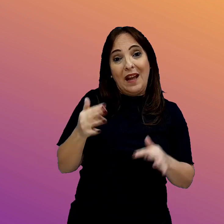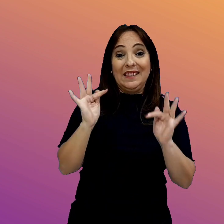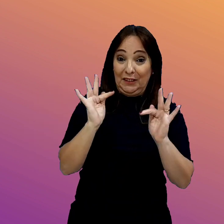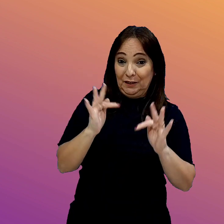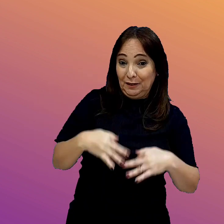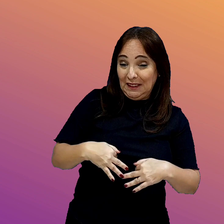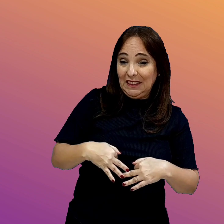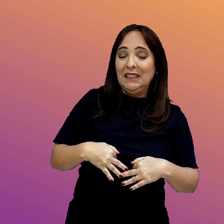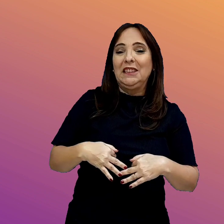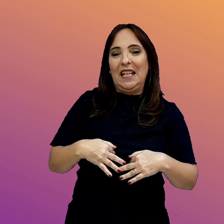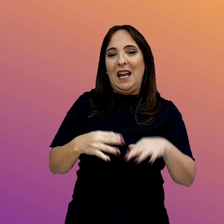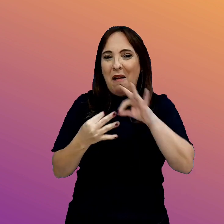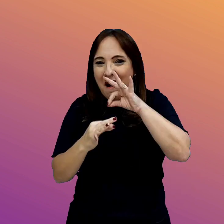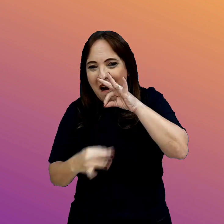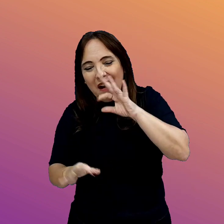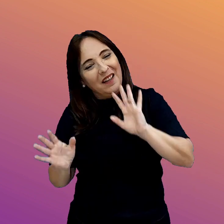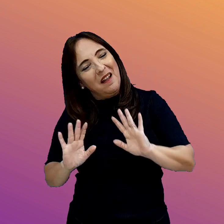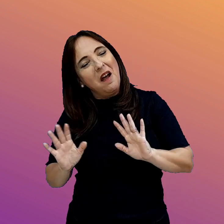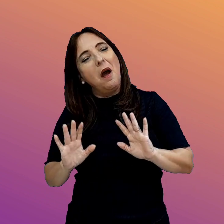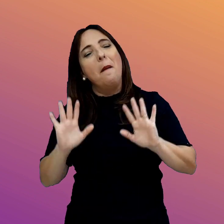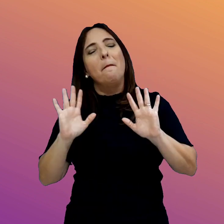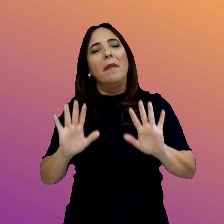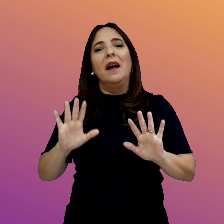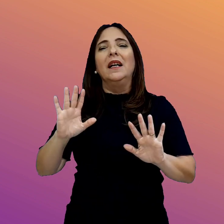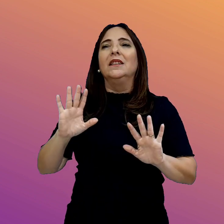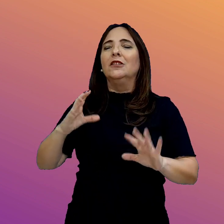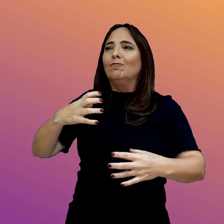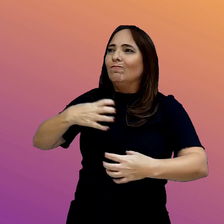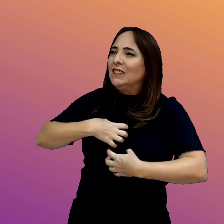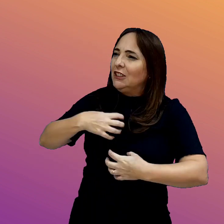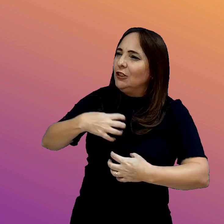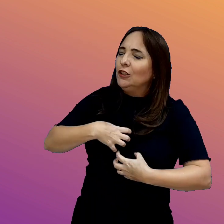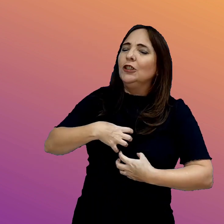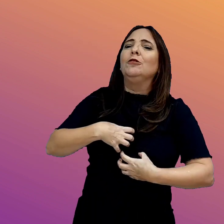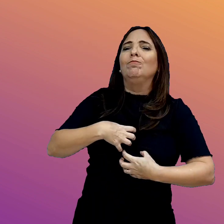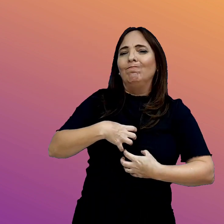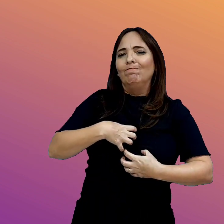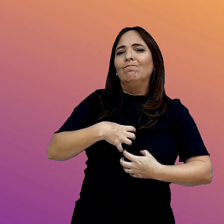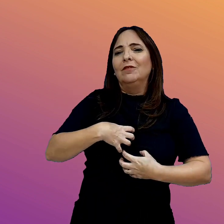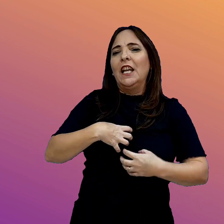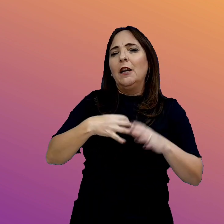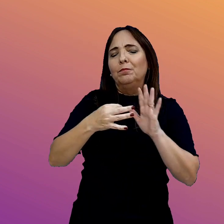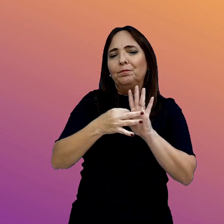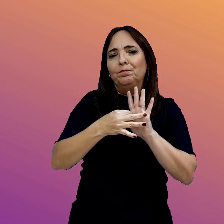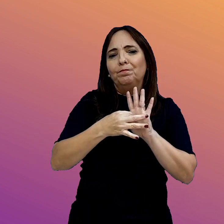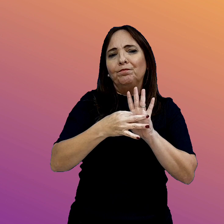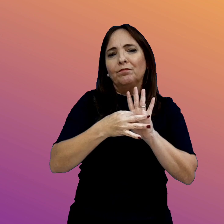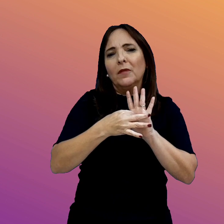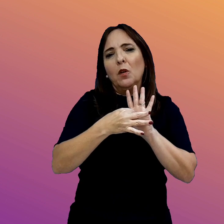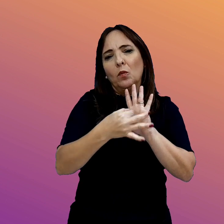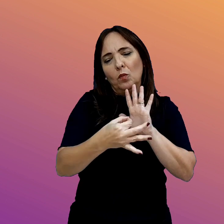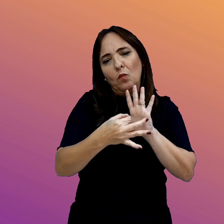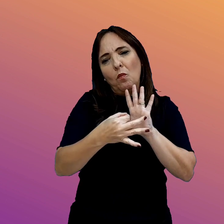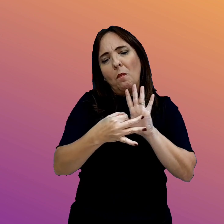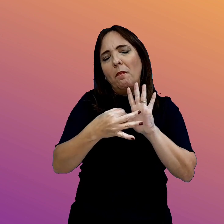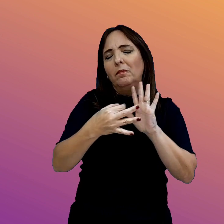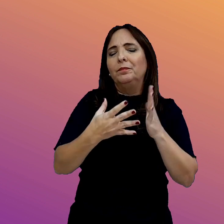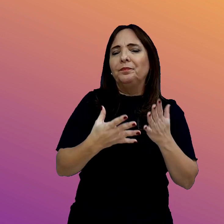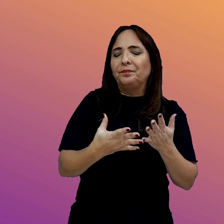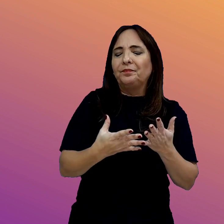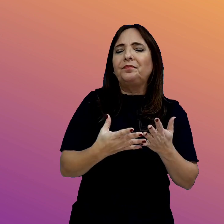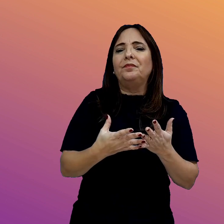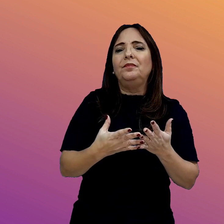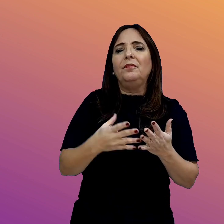algo aqui no meu coração, um comentário aqui, e eu não podia deixar de fazê-lo. O senhor já comentou aí que para